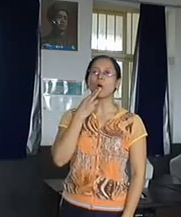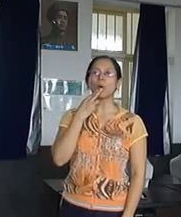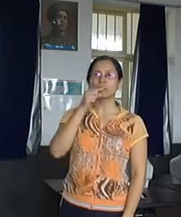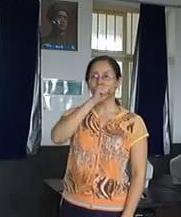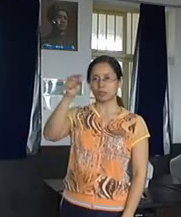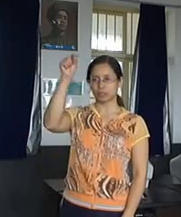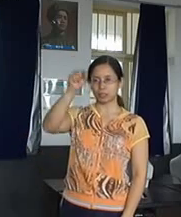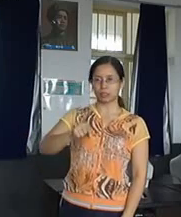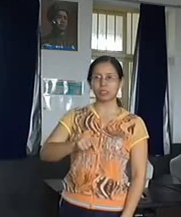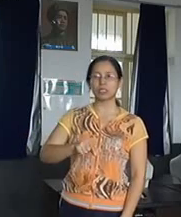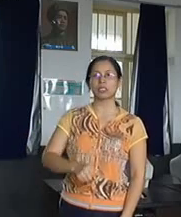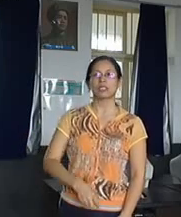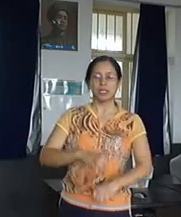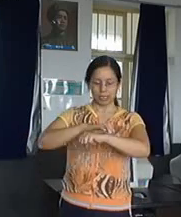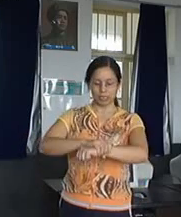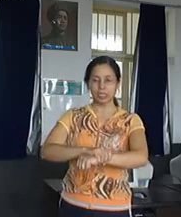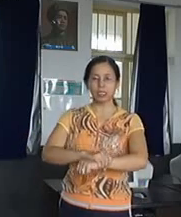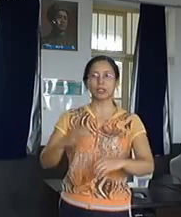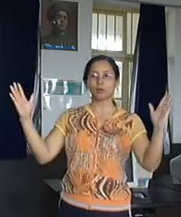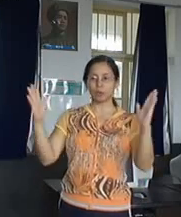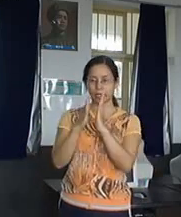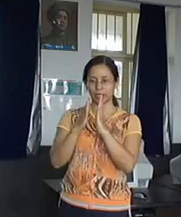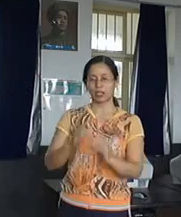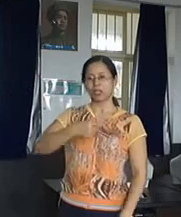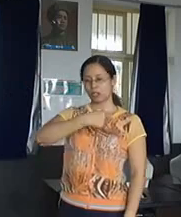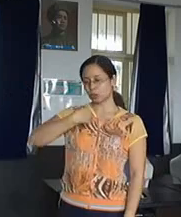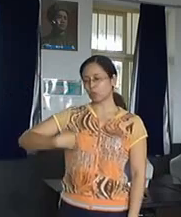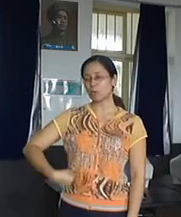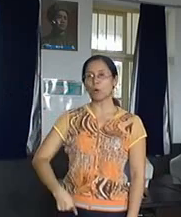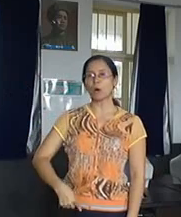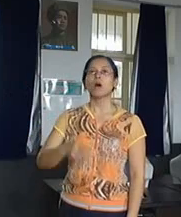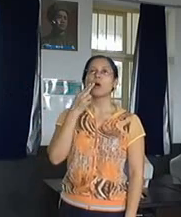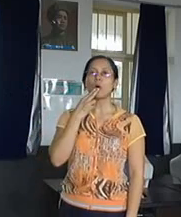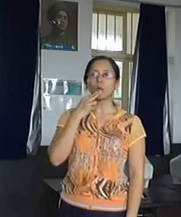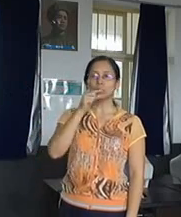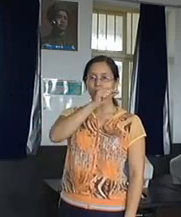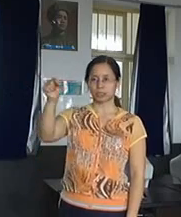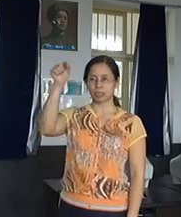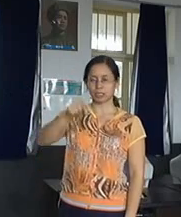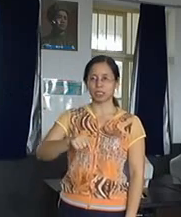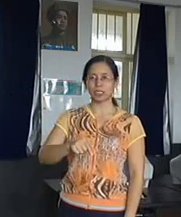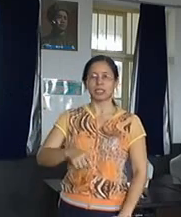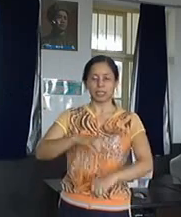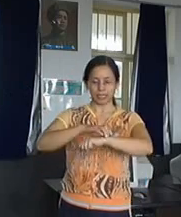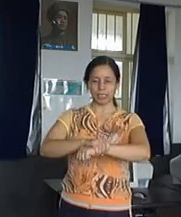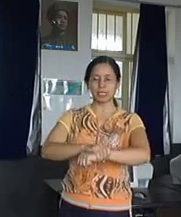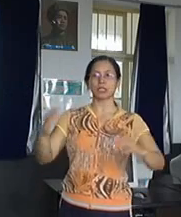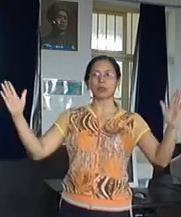红十字基金会，中国红十字基金